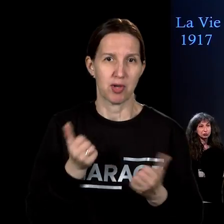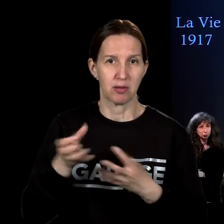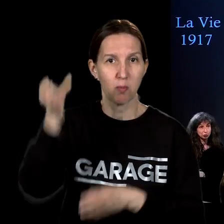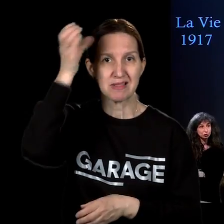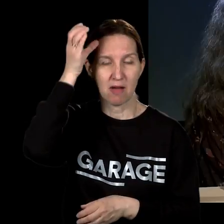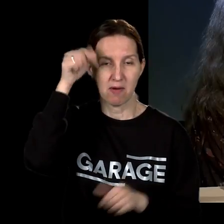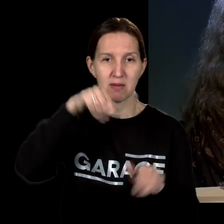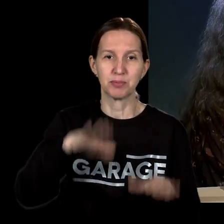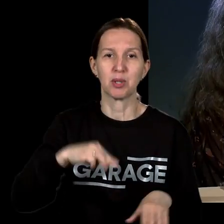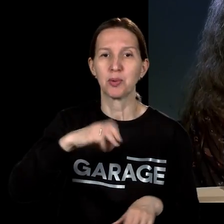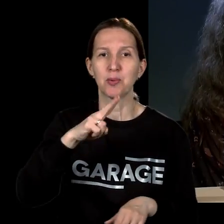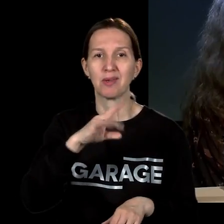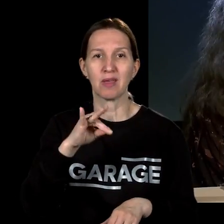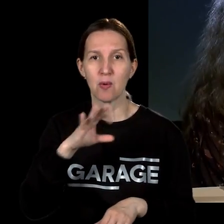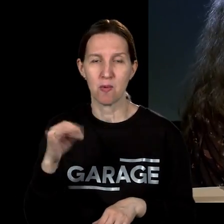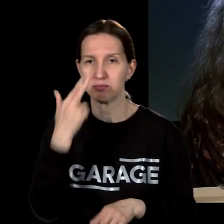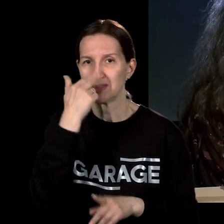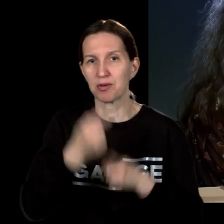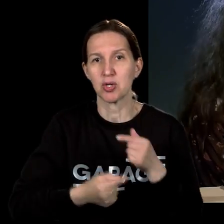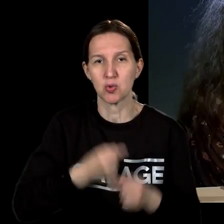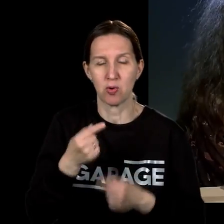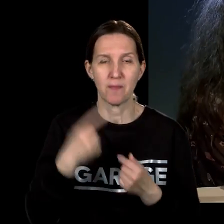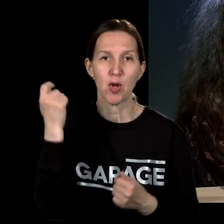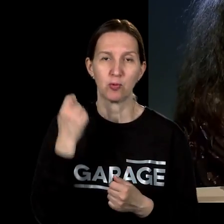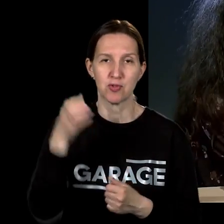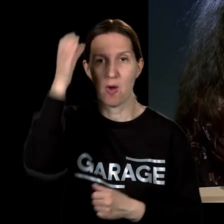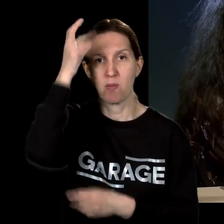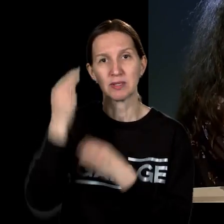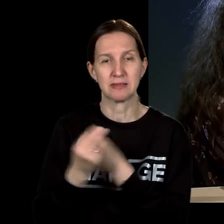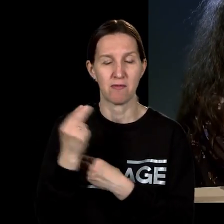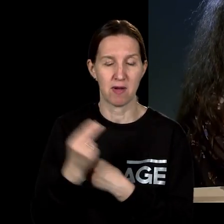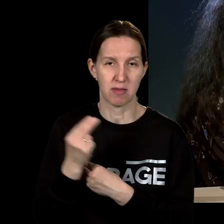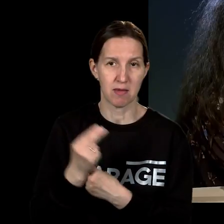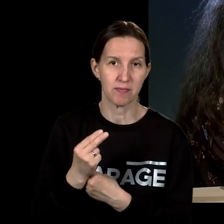образование в Токио, получает традиционное художественное образование для Японии того времени.